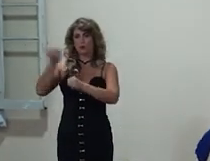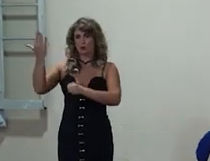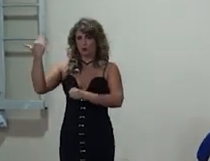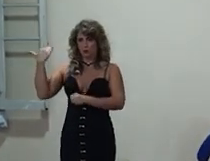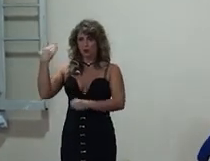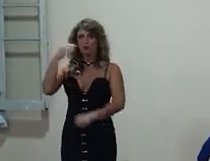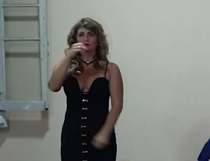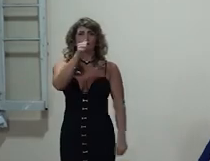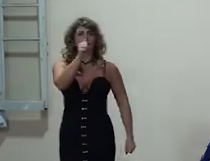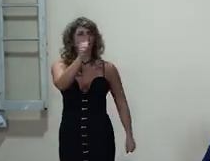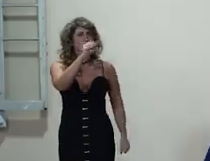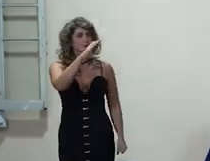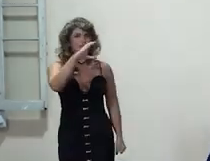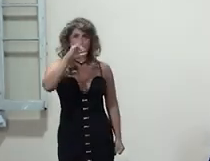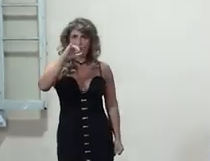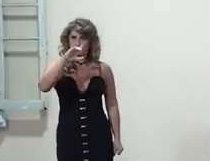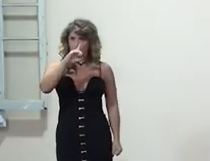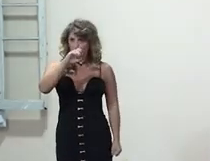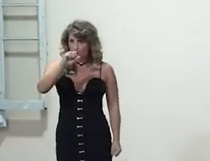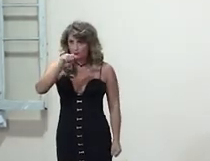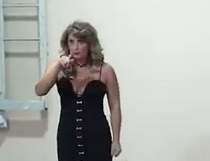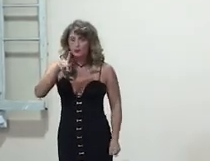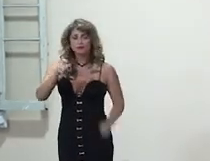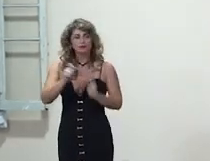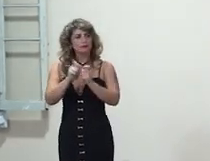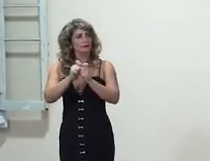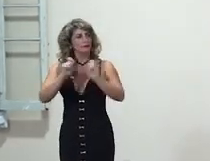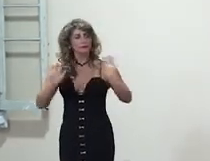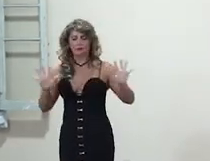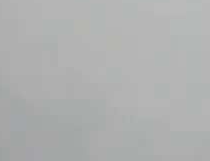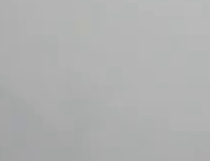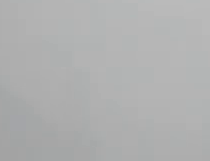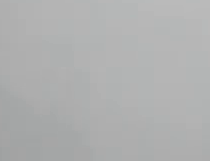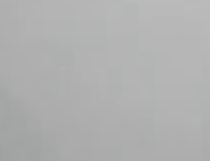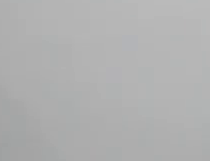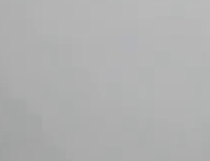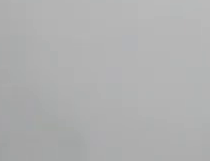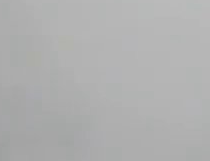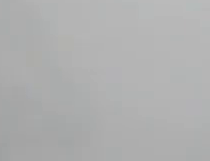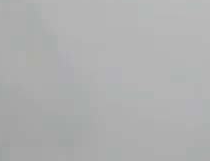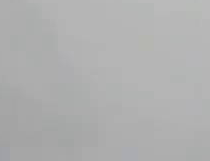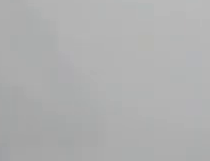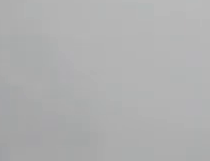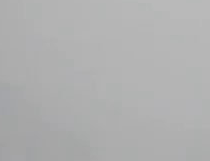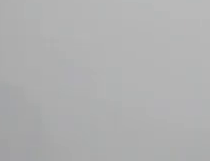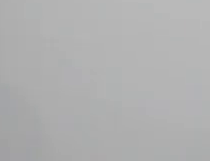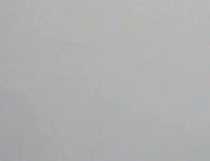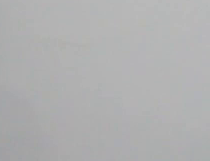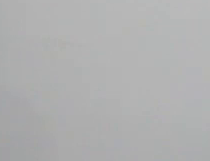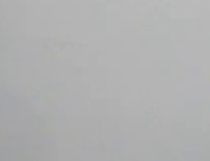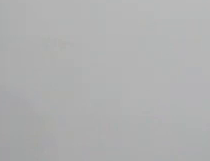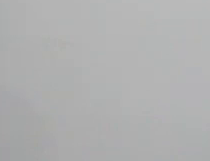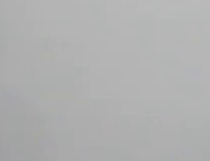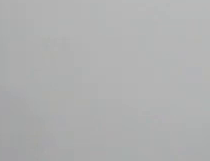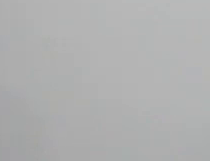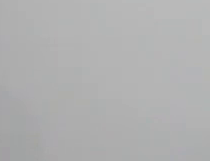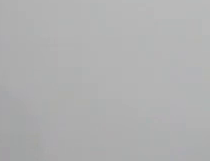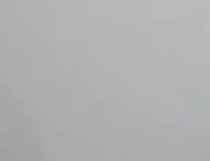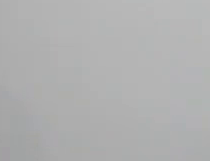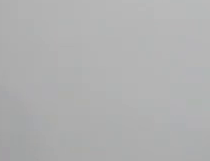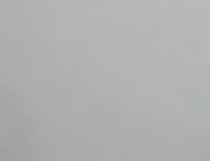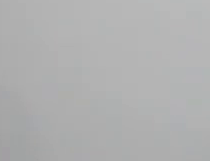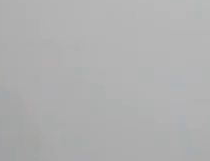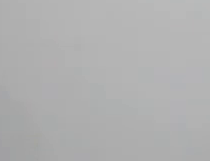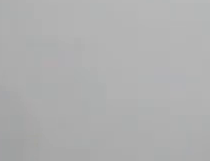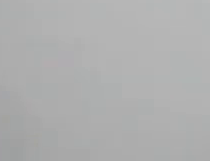ASEAP, nós fizemos um evento cujo o título não era esse, mas a filosofia